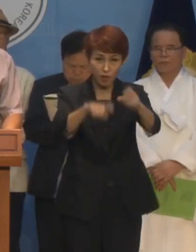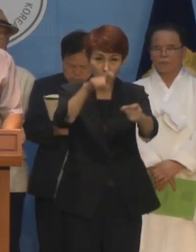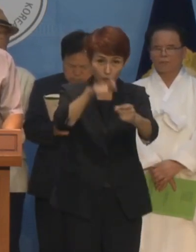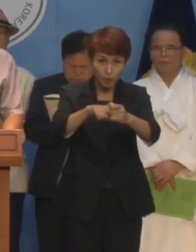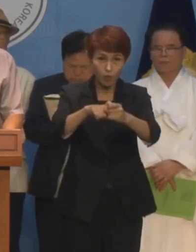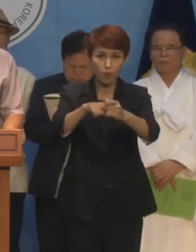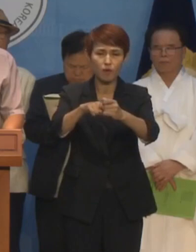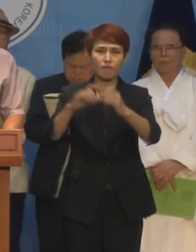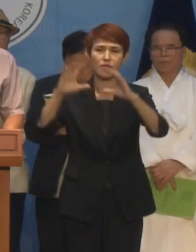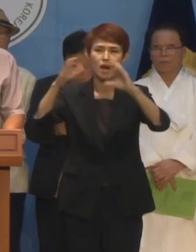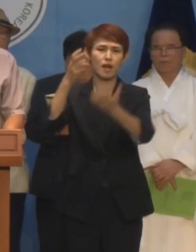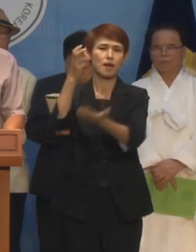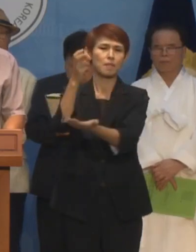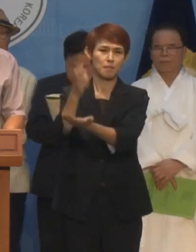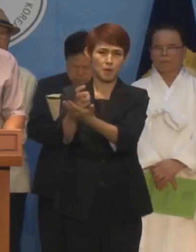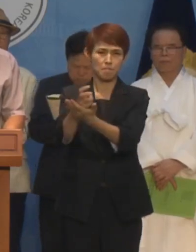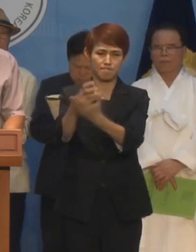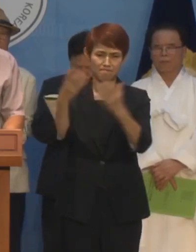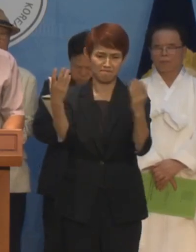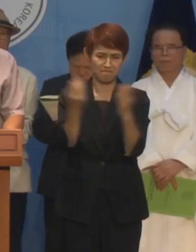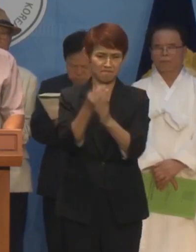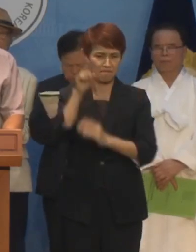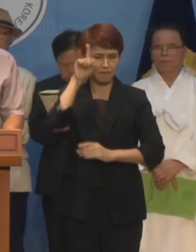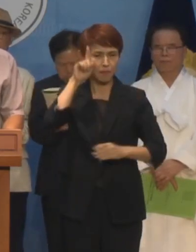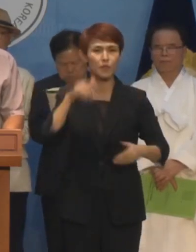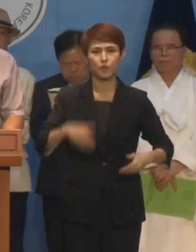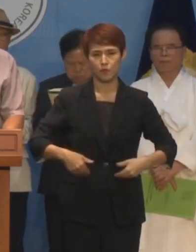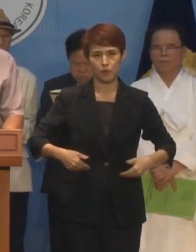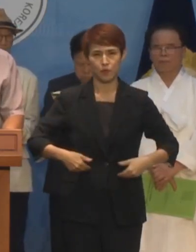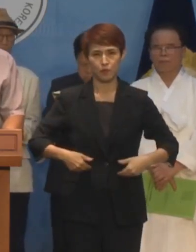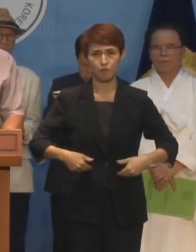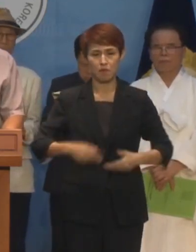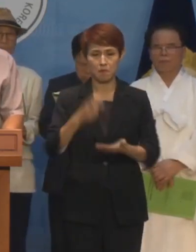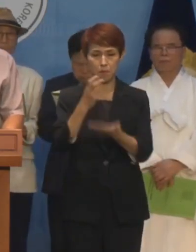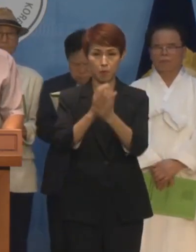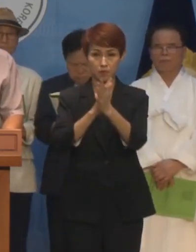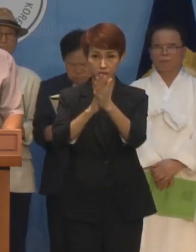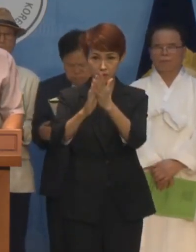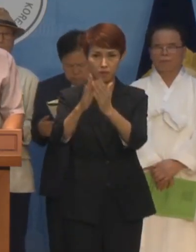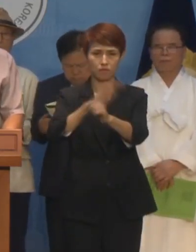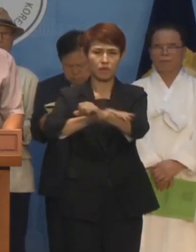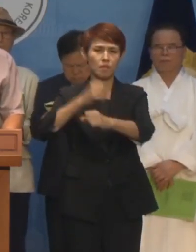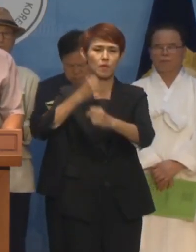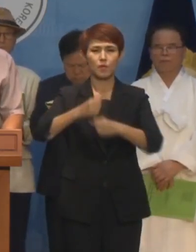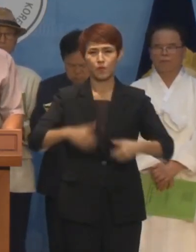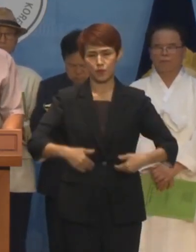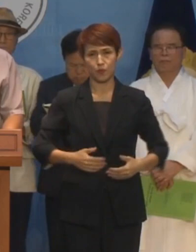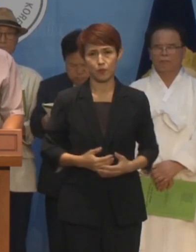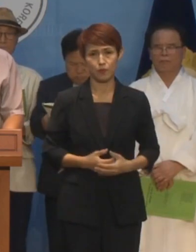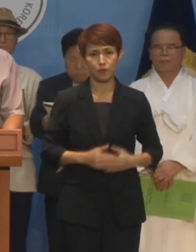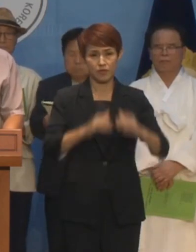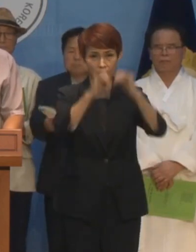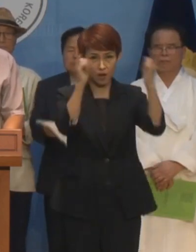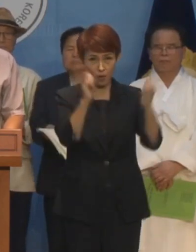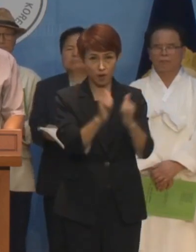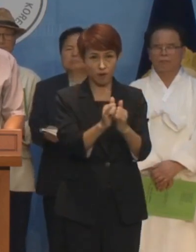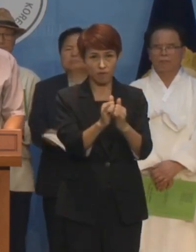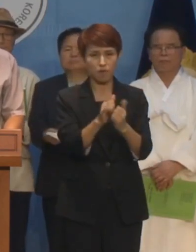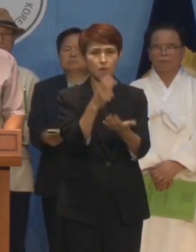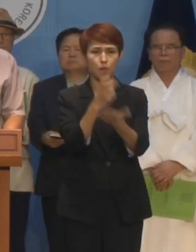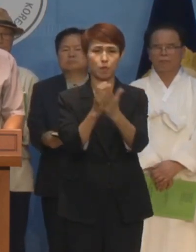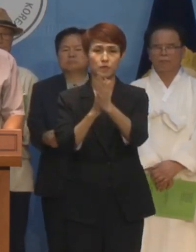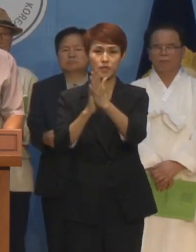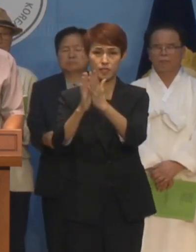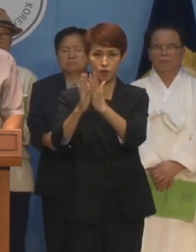국가의 법 제도가 완비되어야 하고 법 질서는 잡혀져야 한다. 우리 사회의 정당한 법